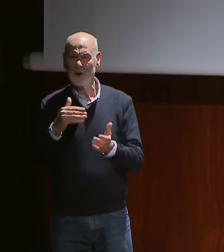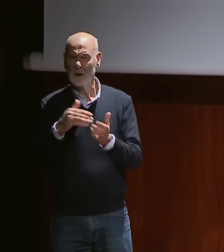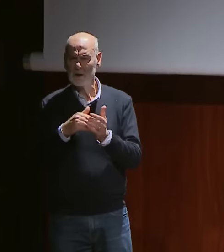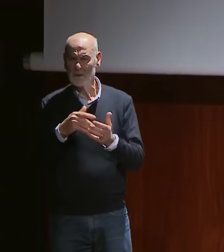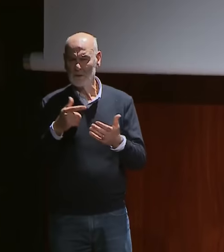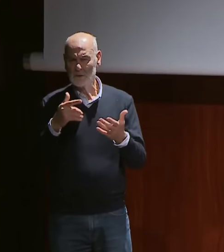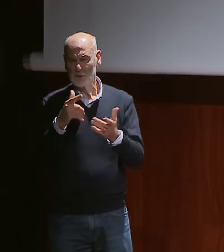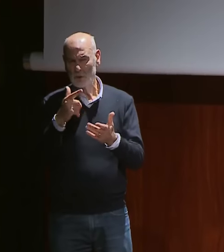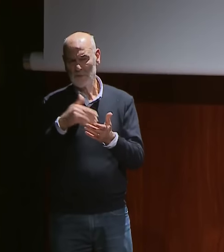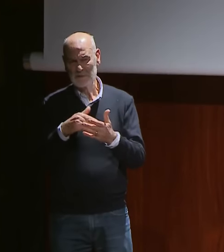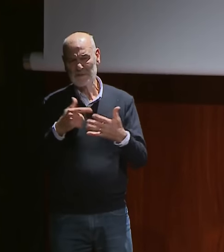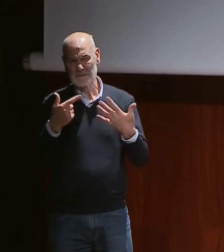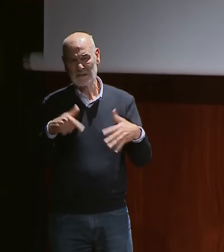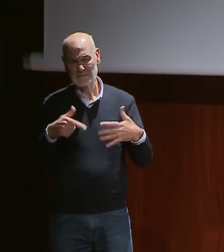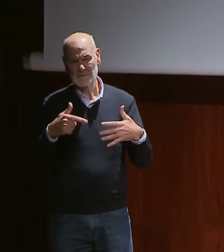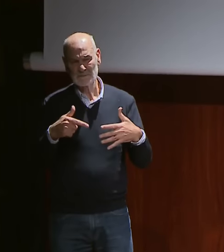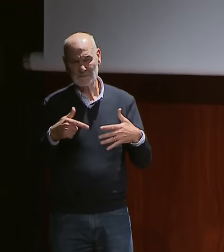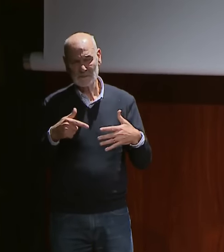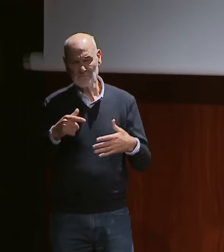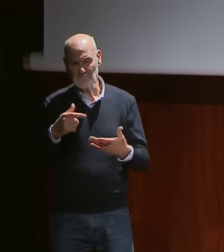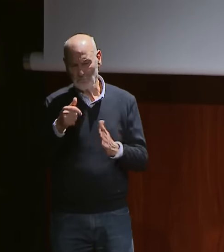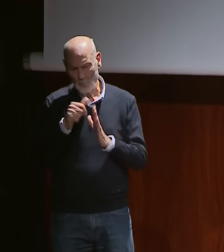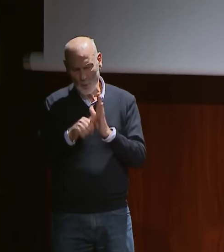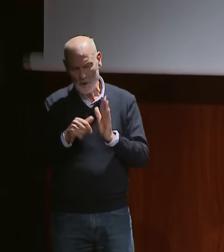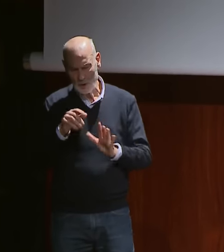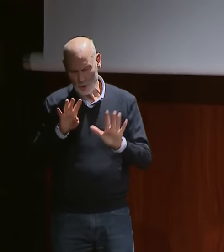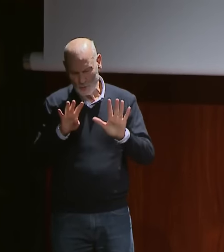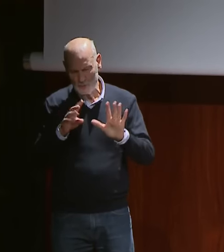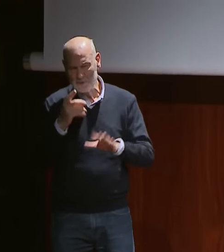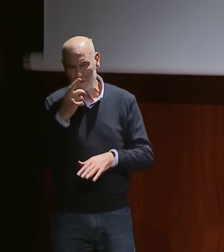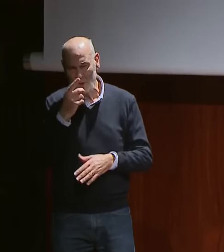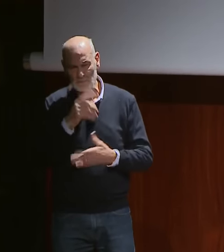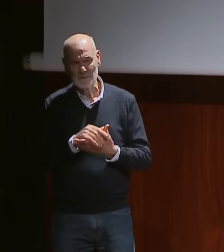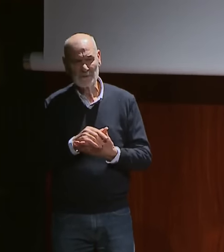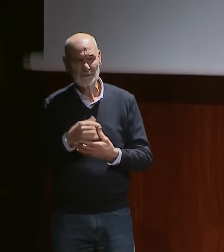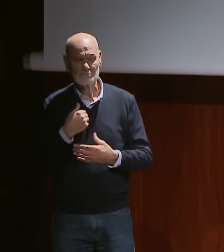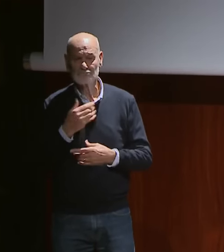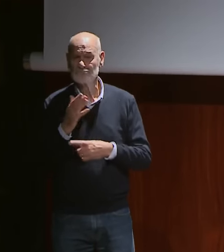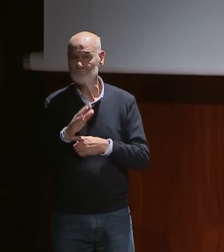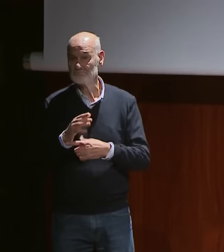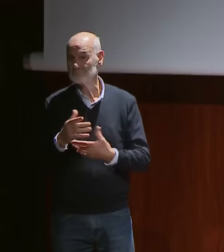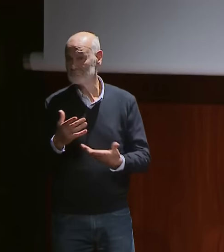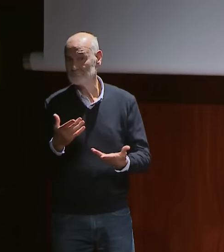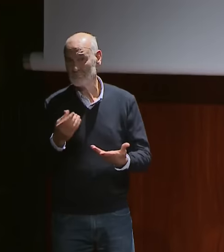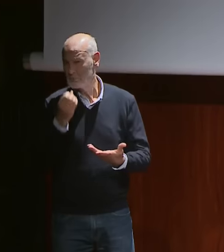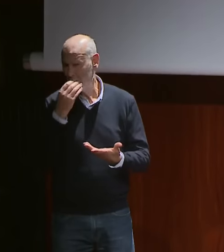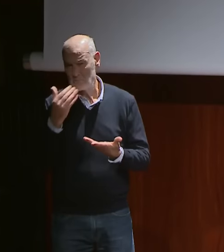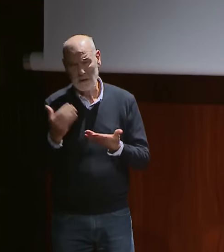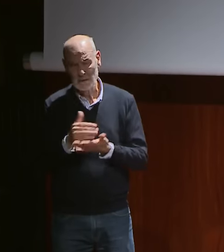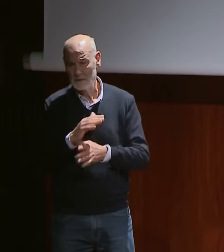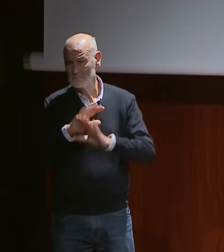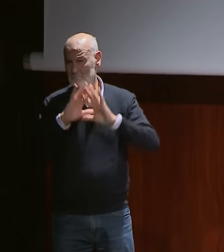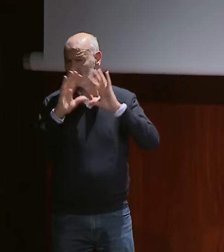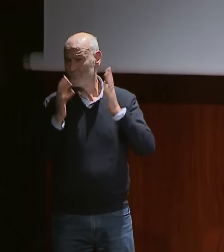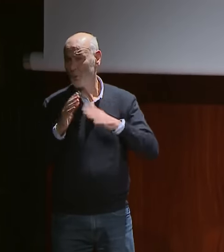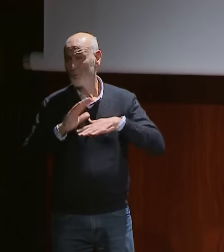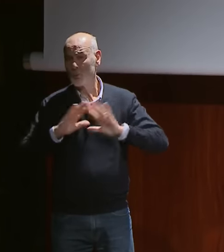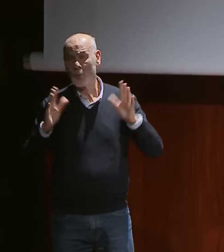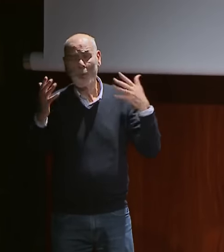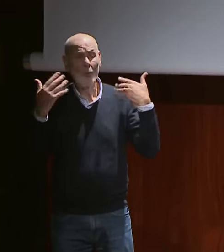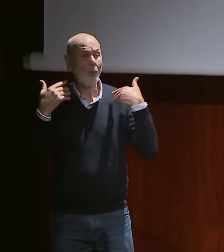une conférence publique. En 2017, genre le 9 décembre, enfin vraiment, ça